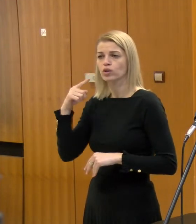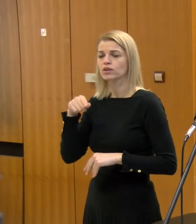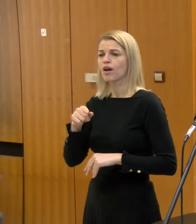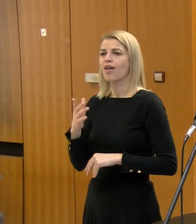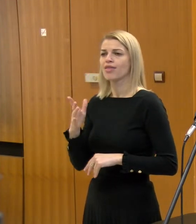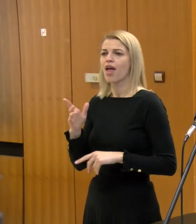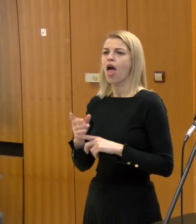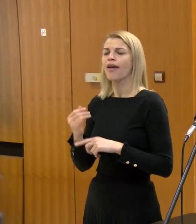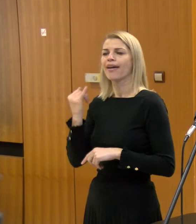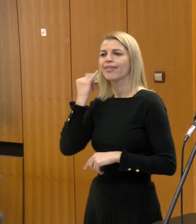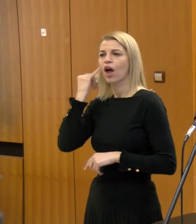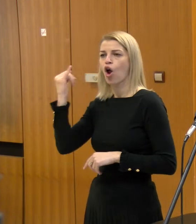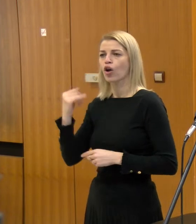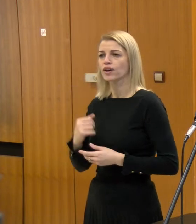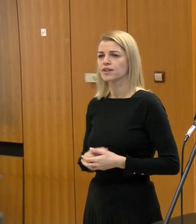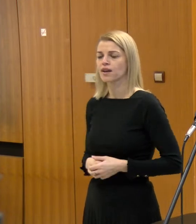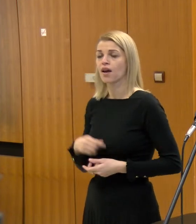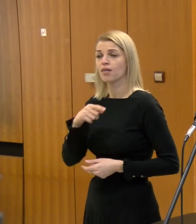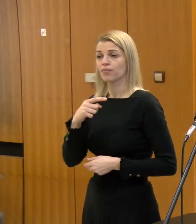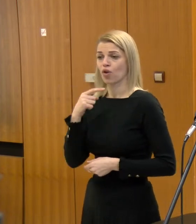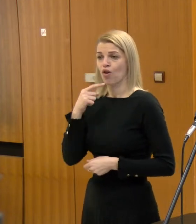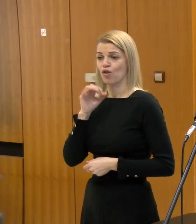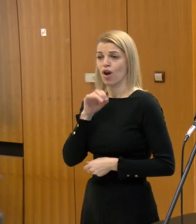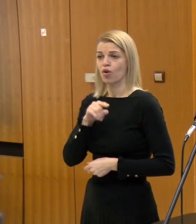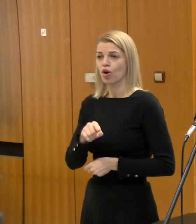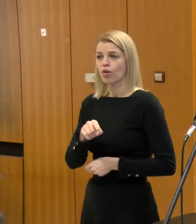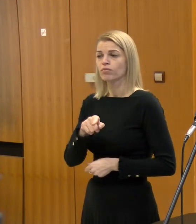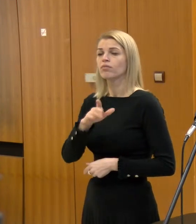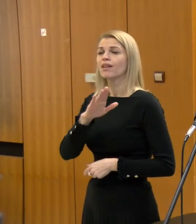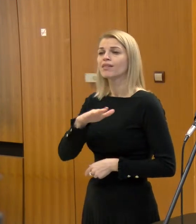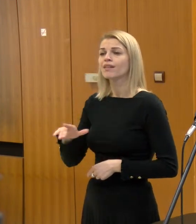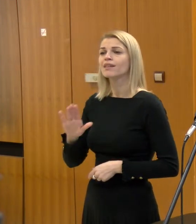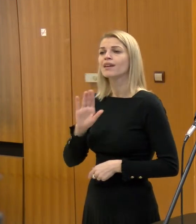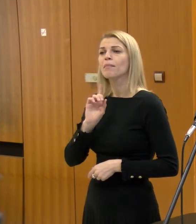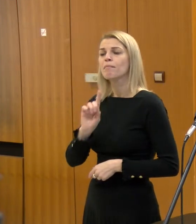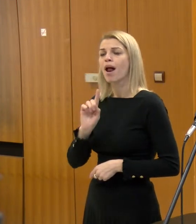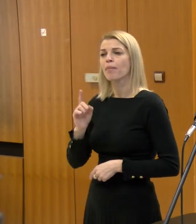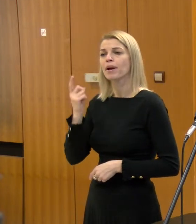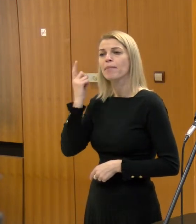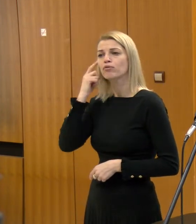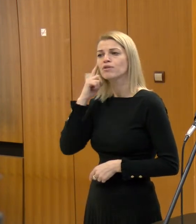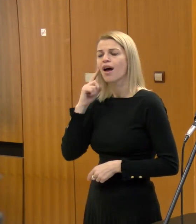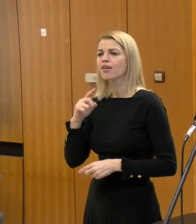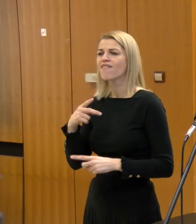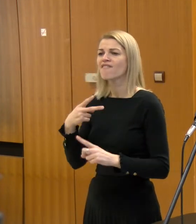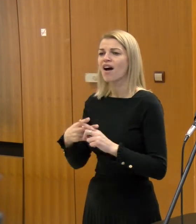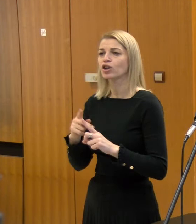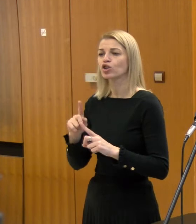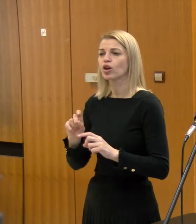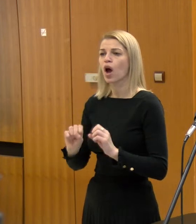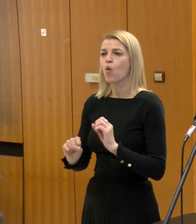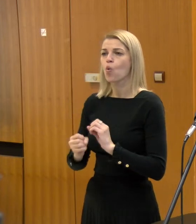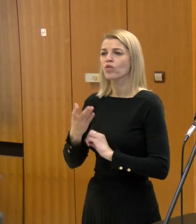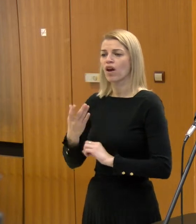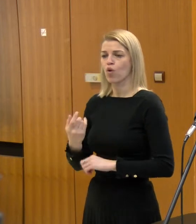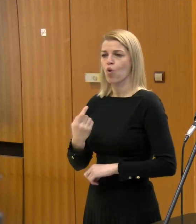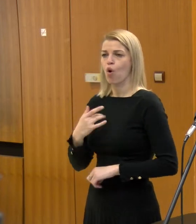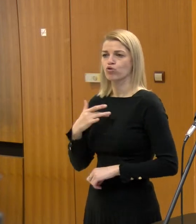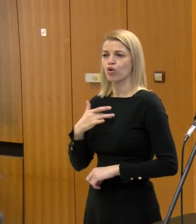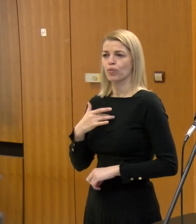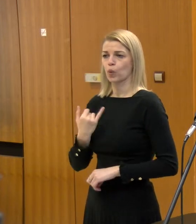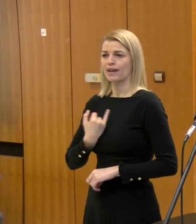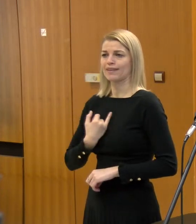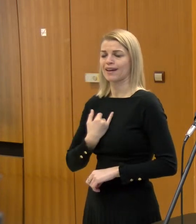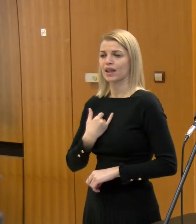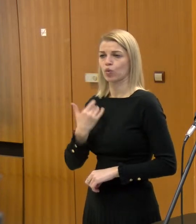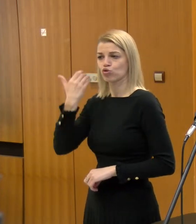neboli ideologické, tak hovoria o tom, že deti majú poznať faktory, ktoré utvárajú osobnú integritu človeka